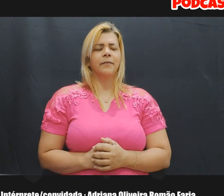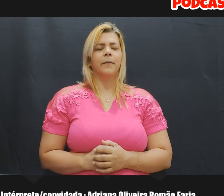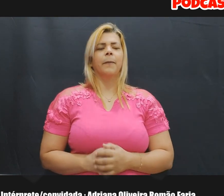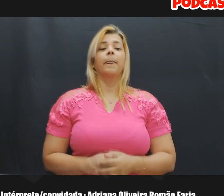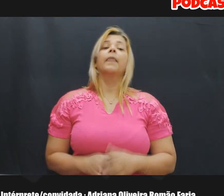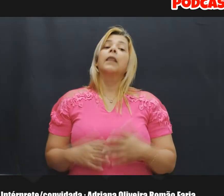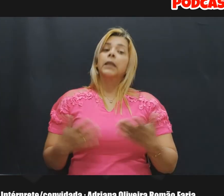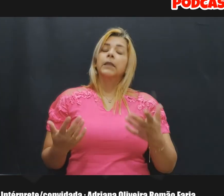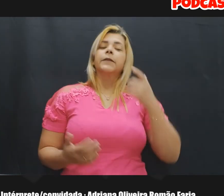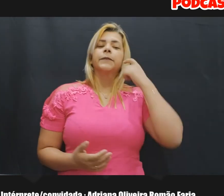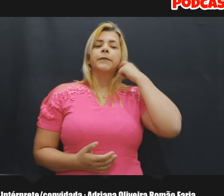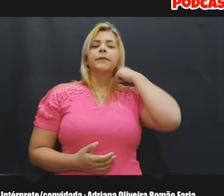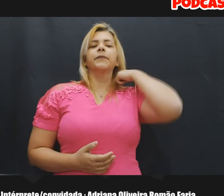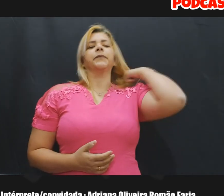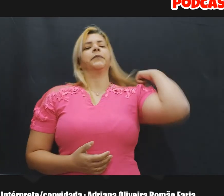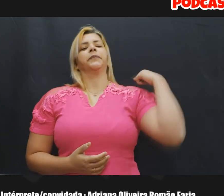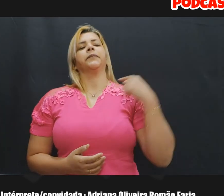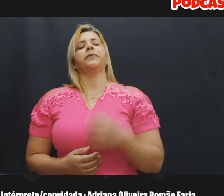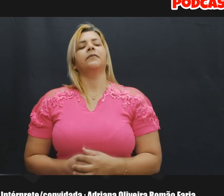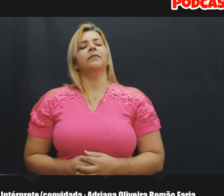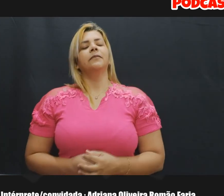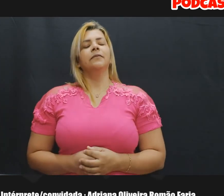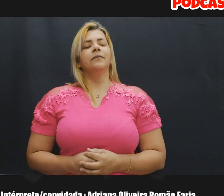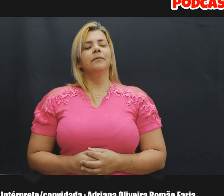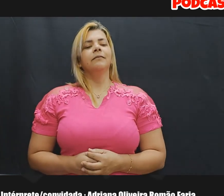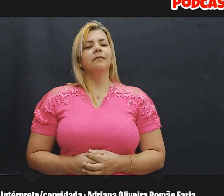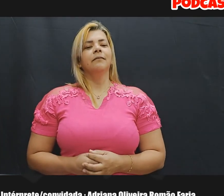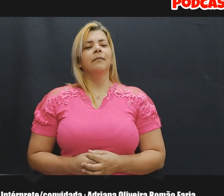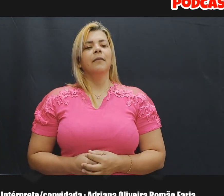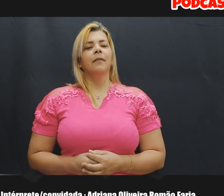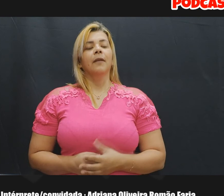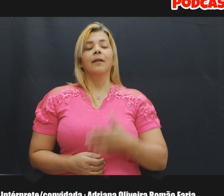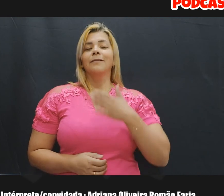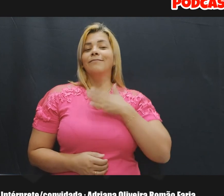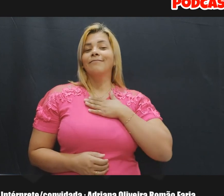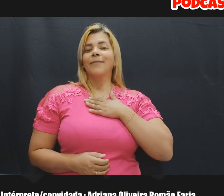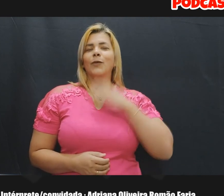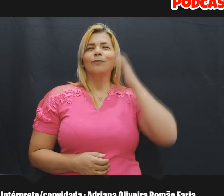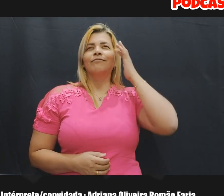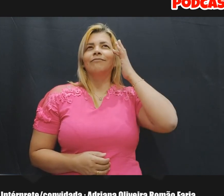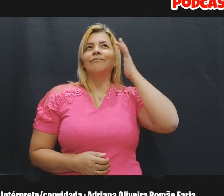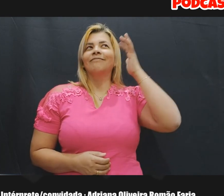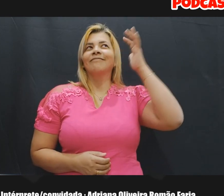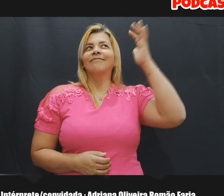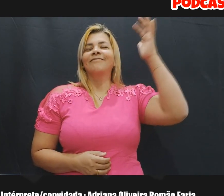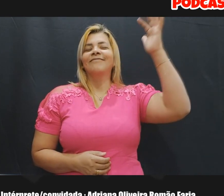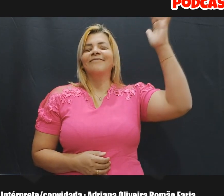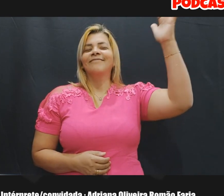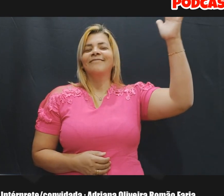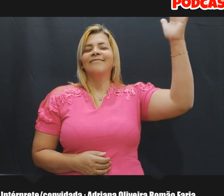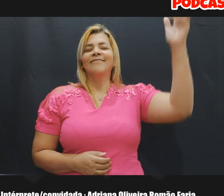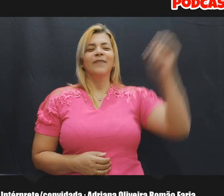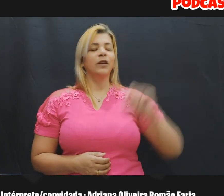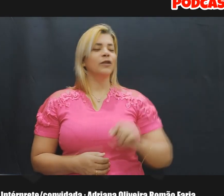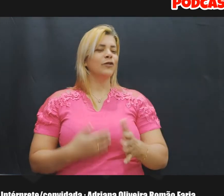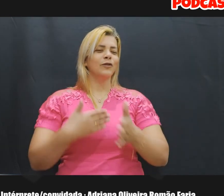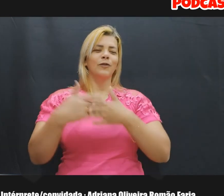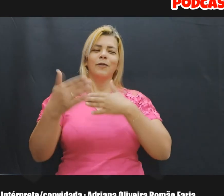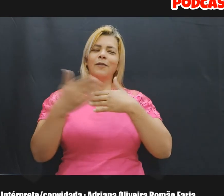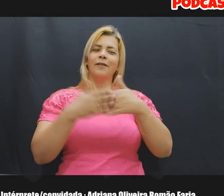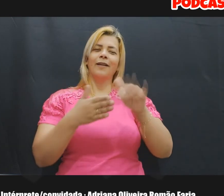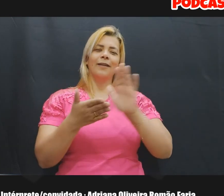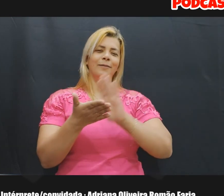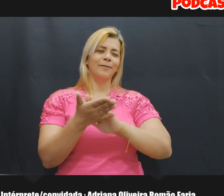sim, Olha só, o meu sonho, né? Acho que o sonho de todo